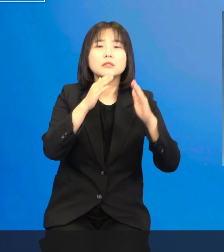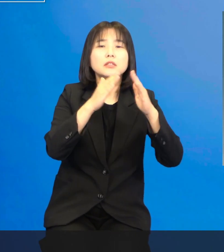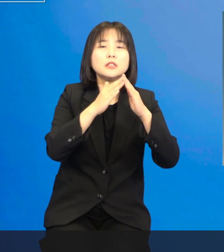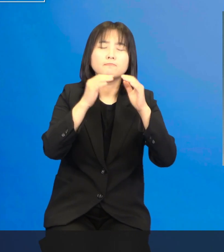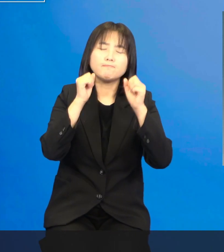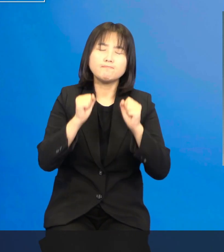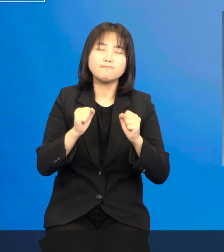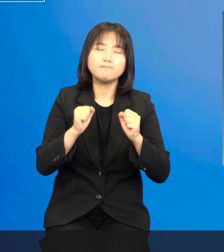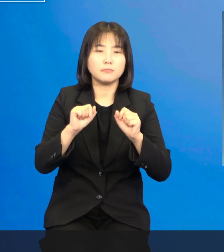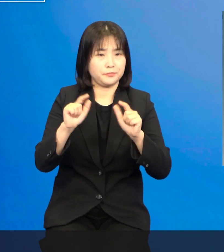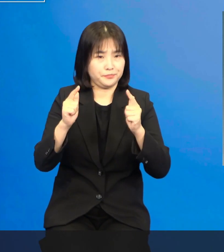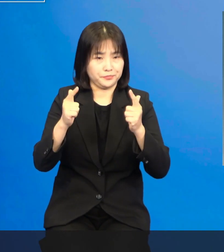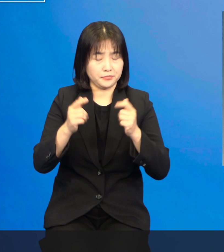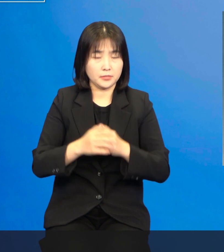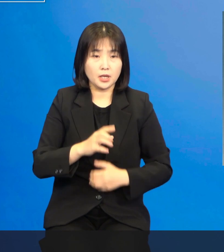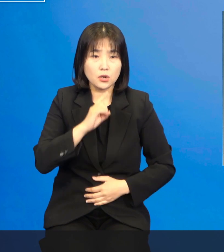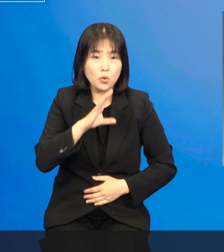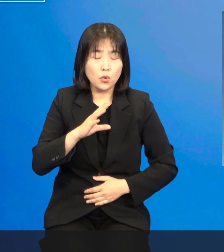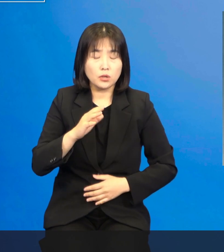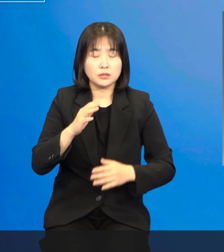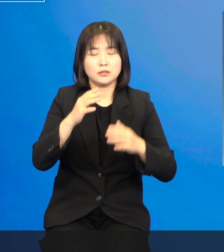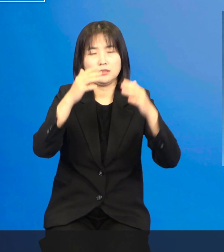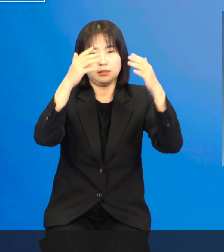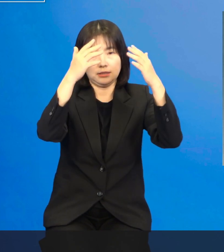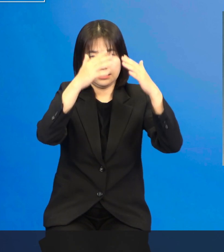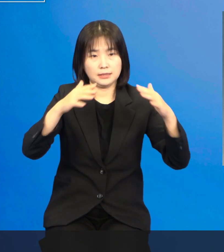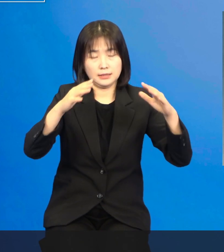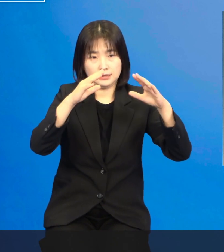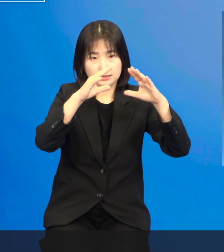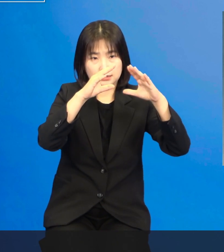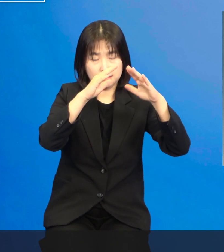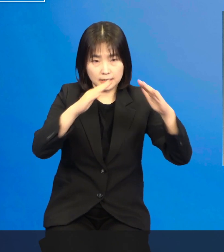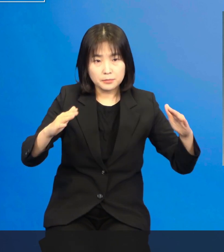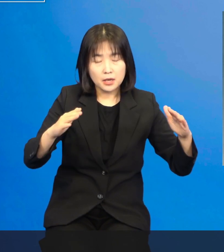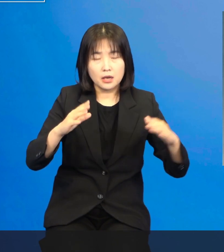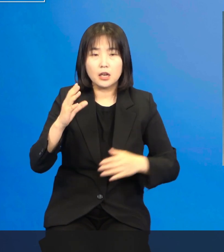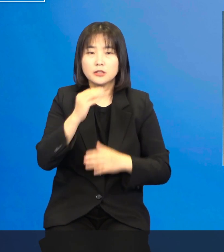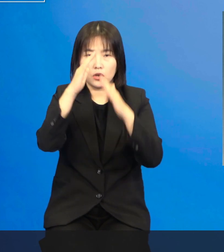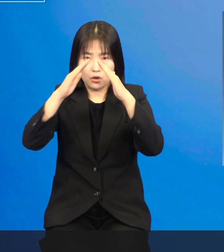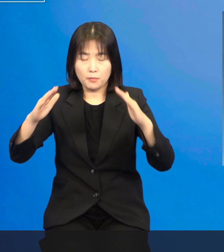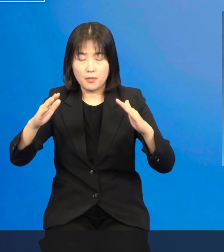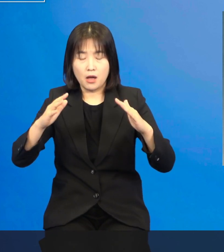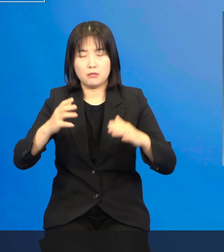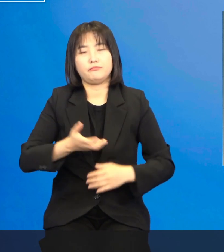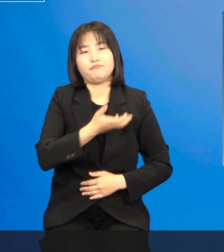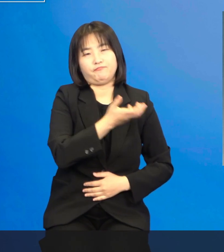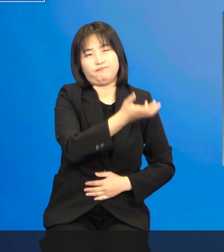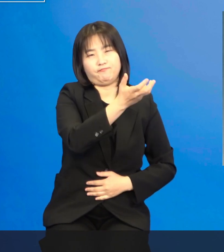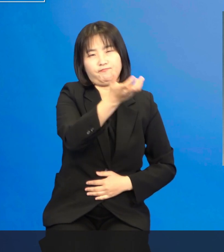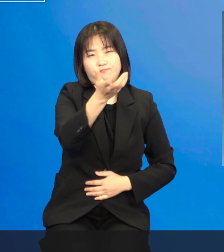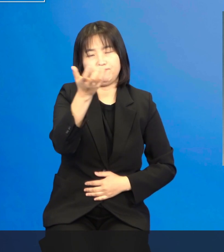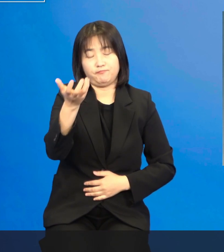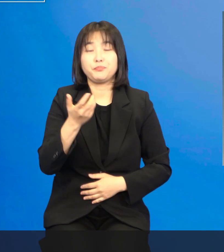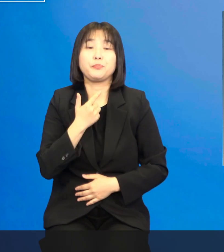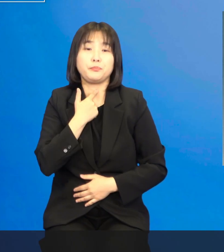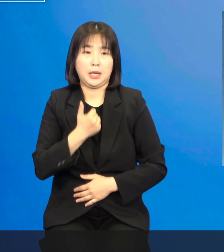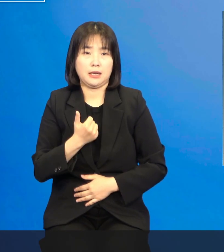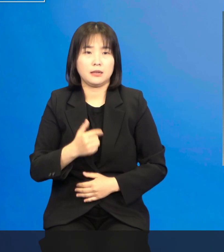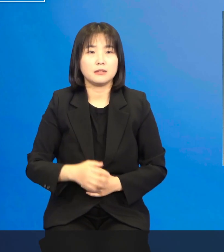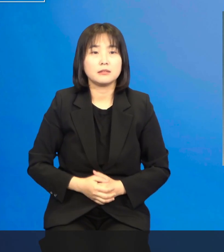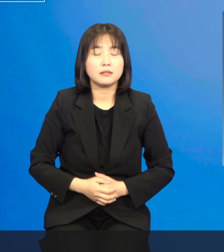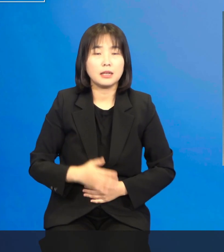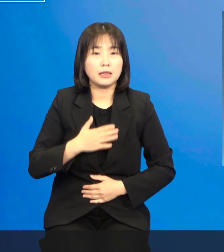이르기까지 어떠한 집에서도 살지 않고 오직 장막이나 성막에 있으면서 옮겨 다니며